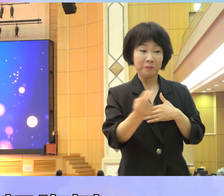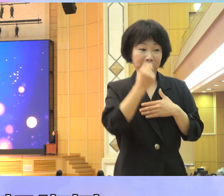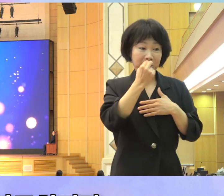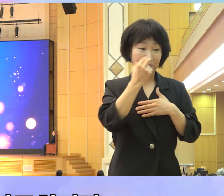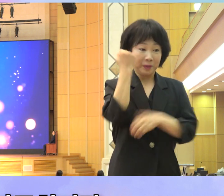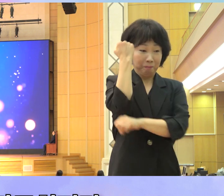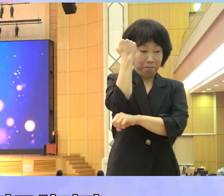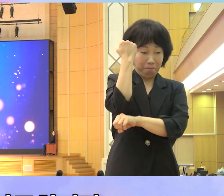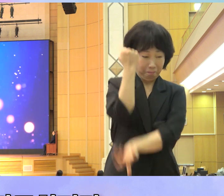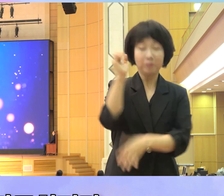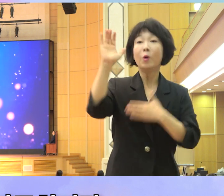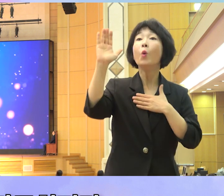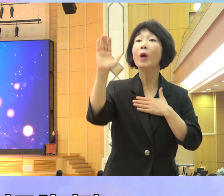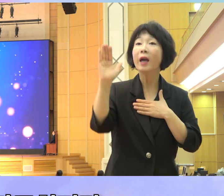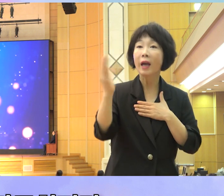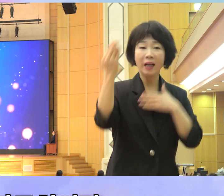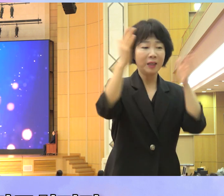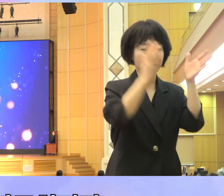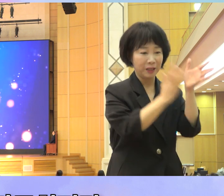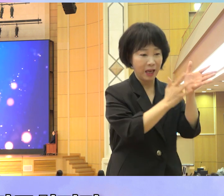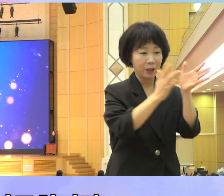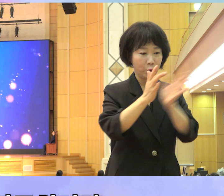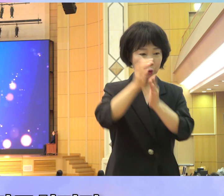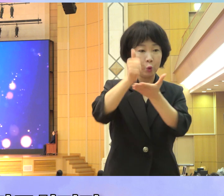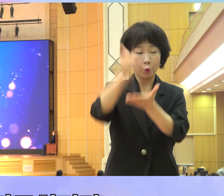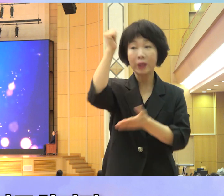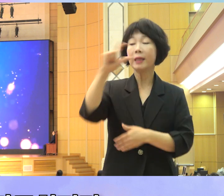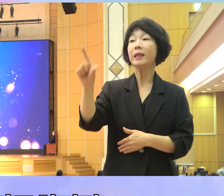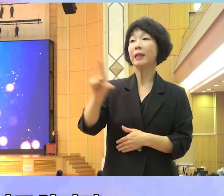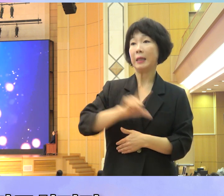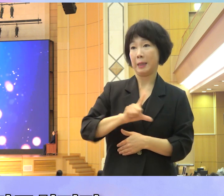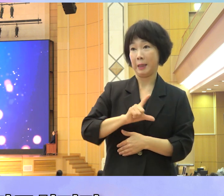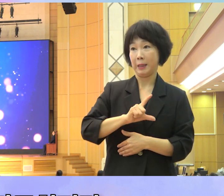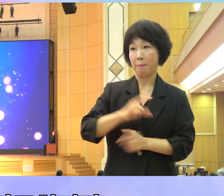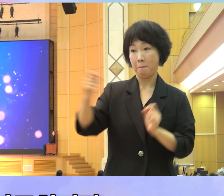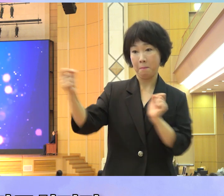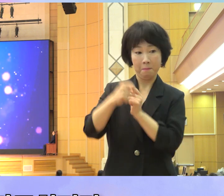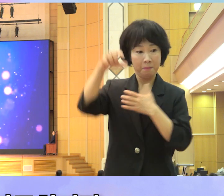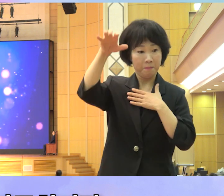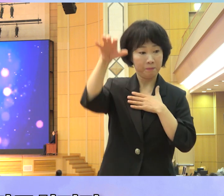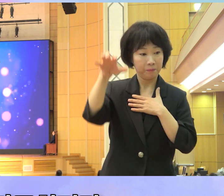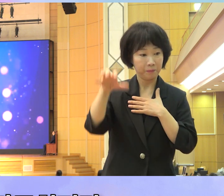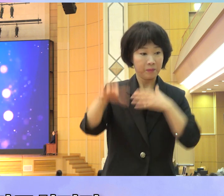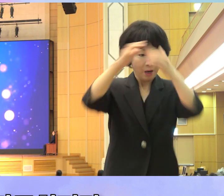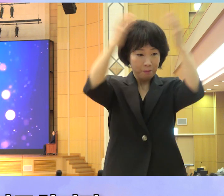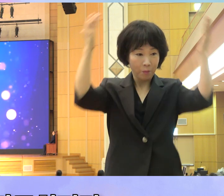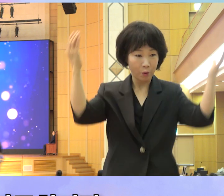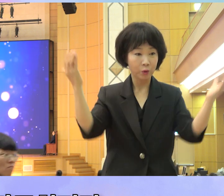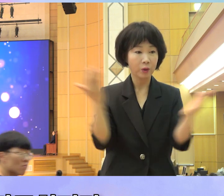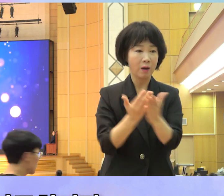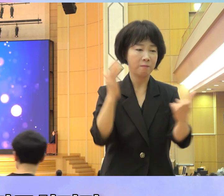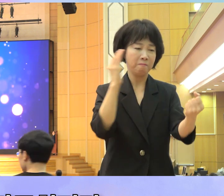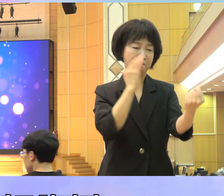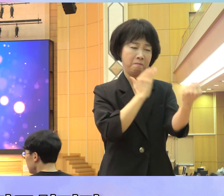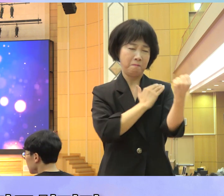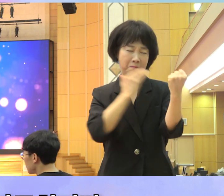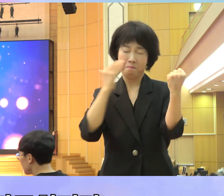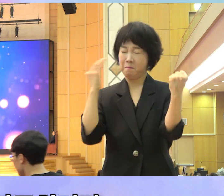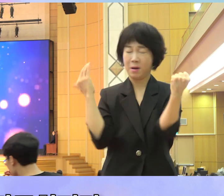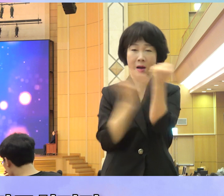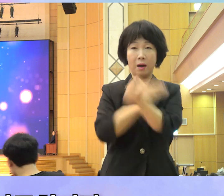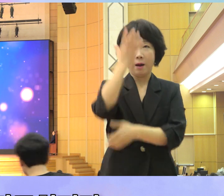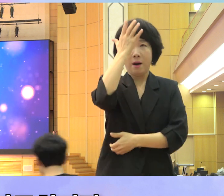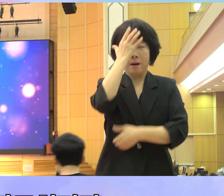나의 반석 되신 예수의 이름을 소리